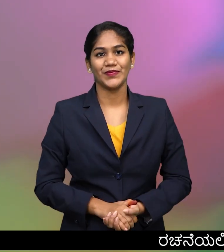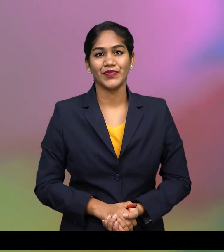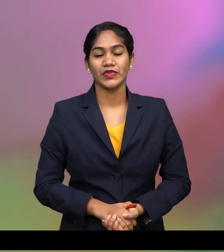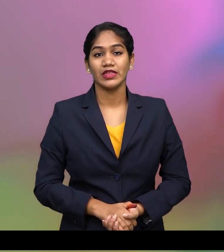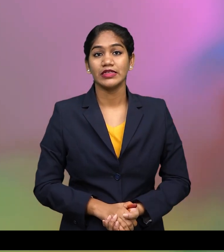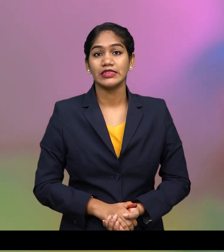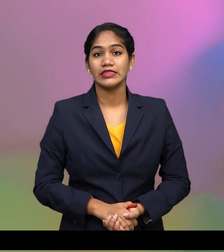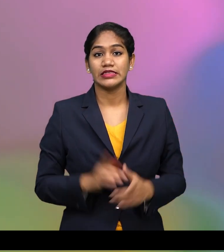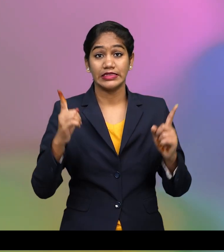CSF